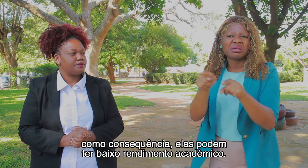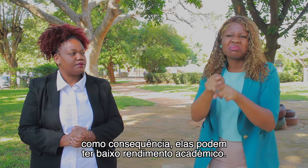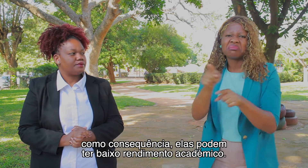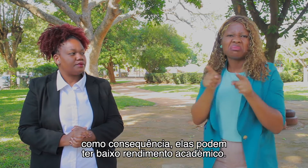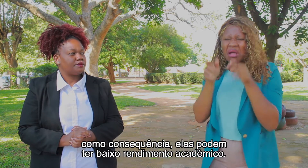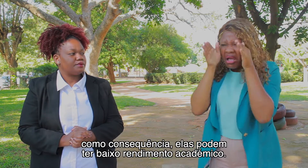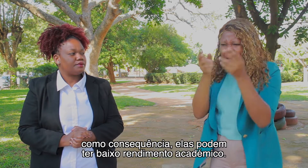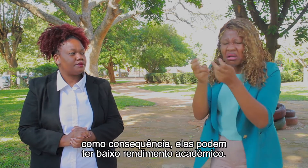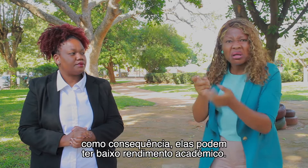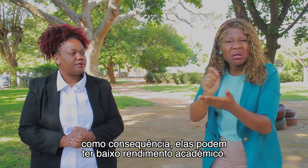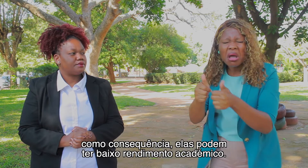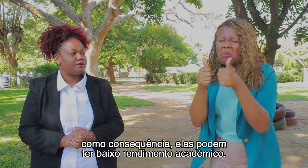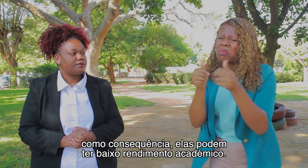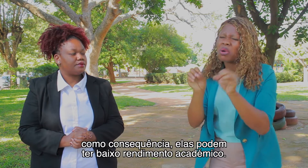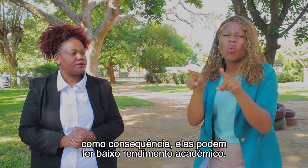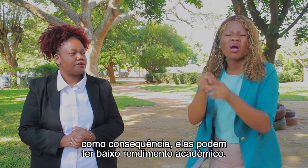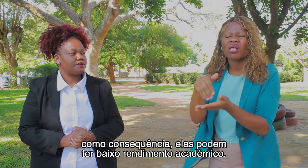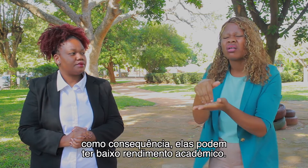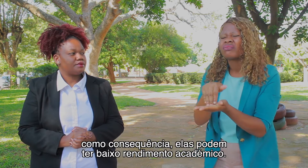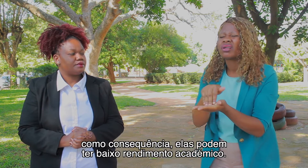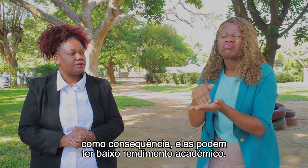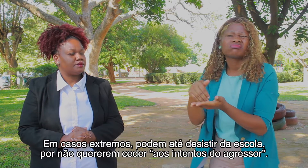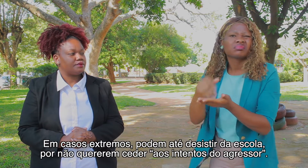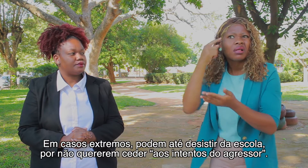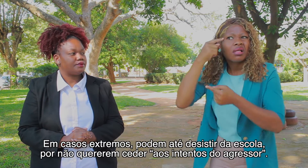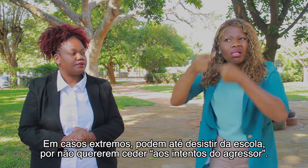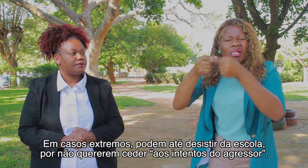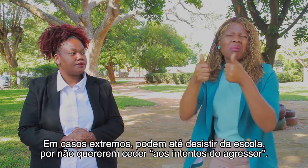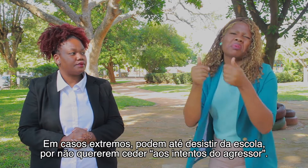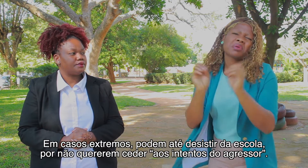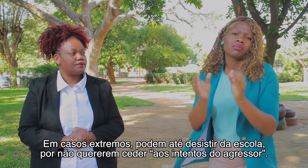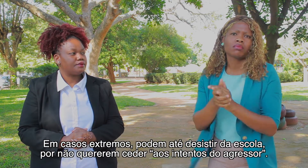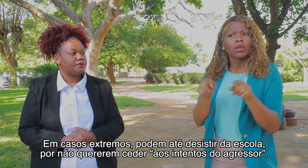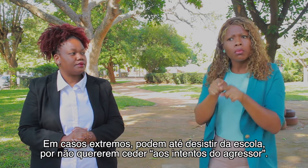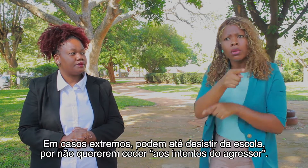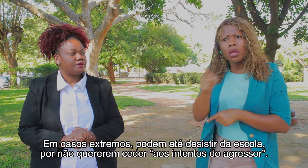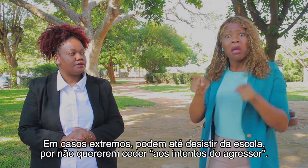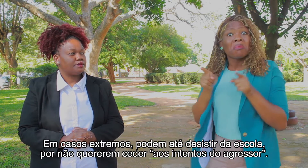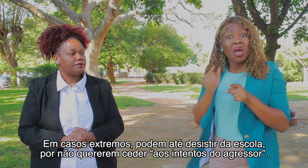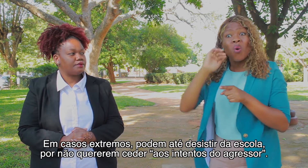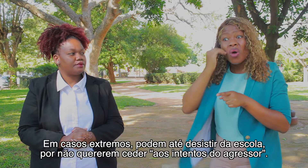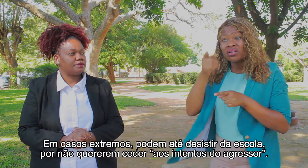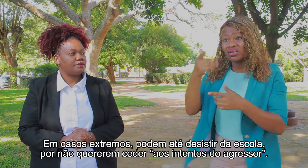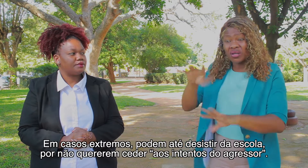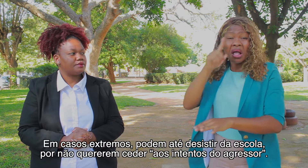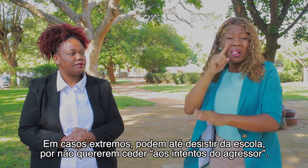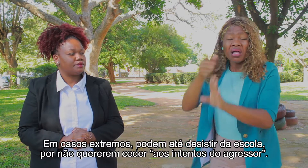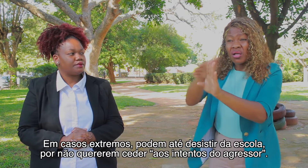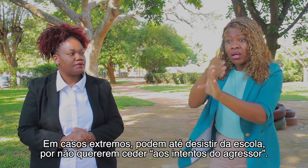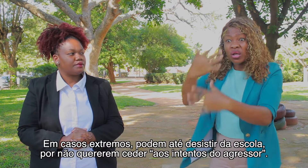consequência, elas podem ter baixo rendimento acadêmico. Em casos extremos, podem até desistir da escola por não quererem ceder aos